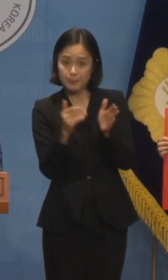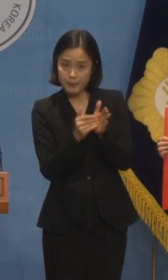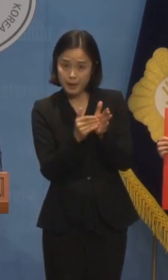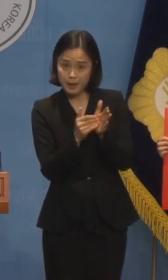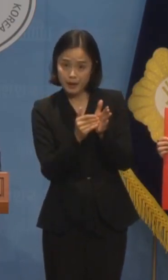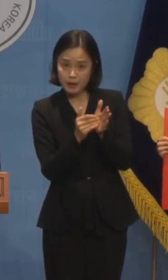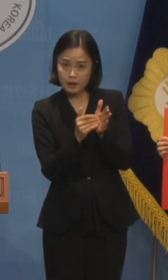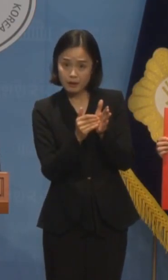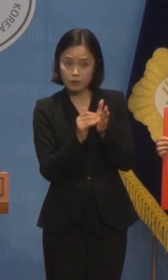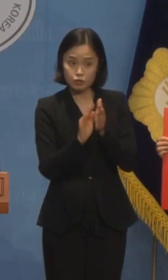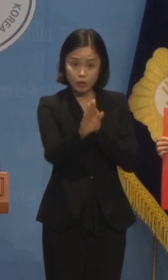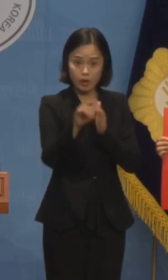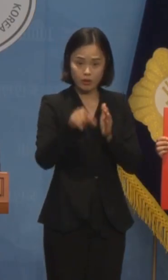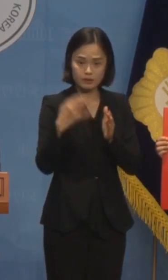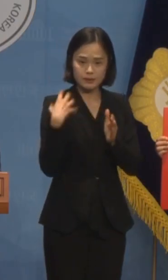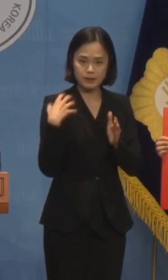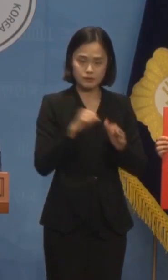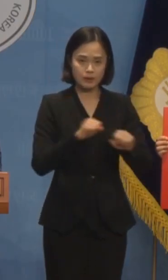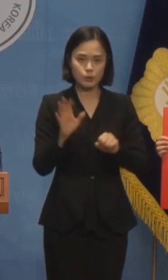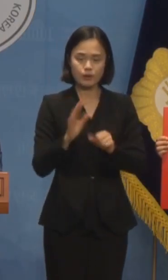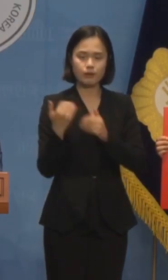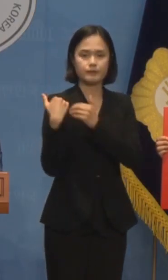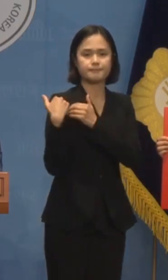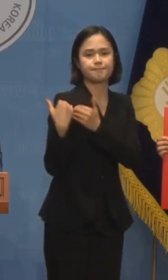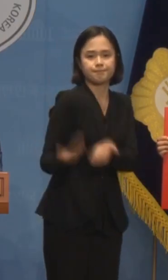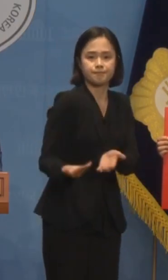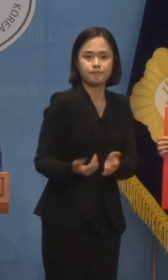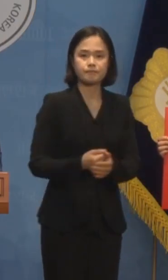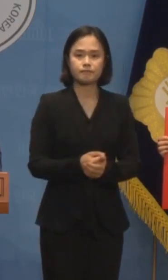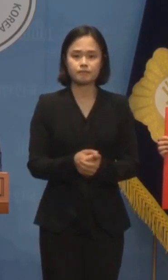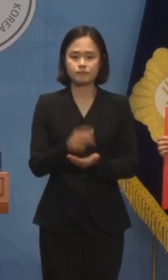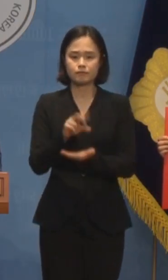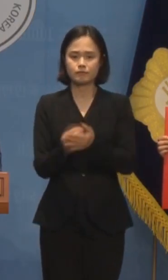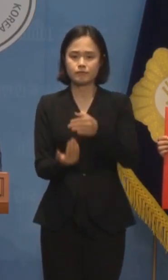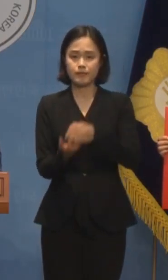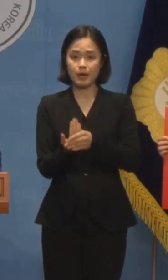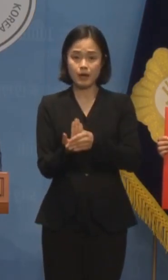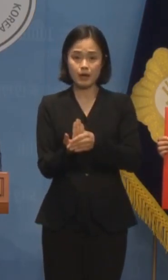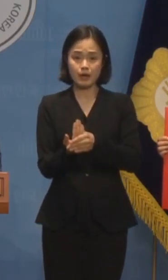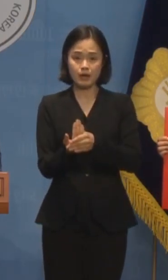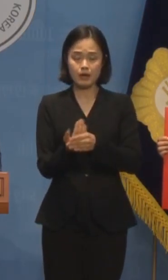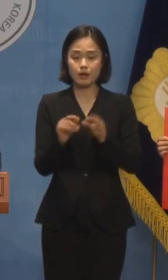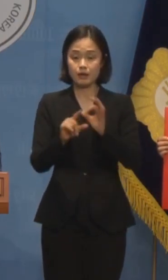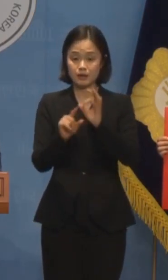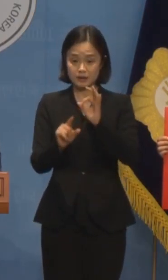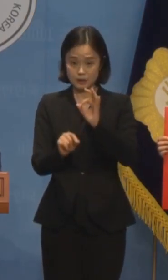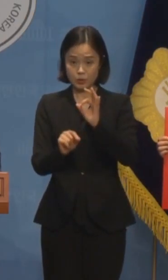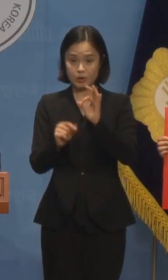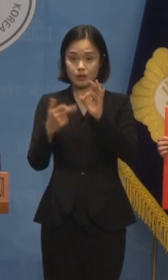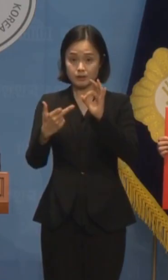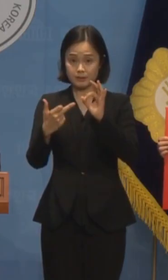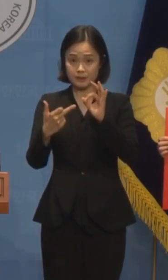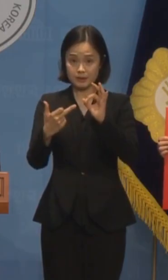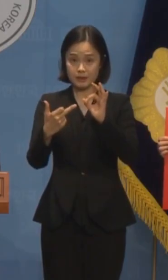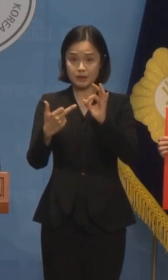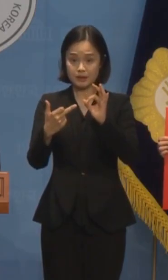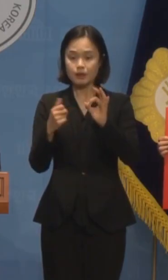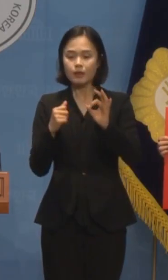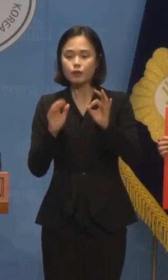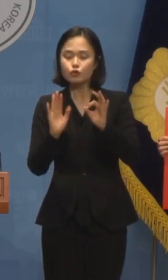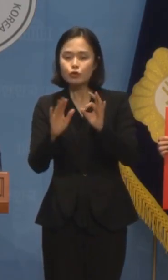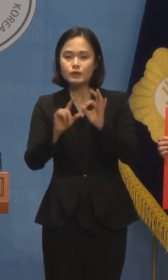방관하고 있으며 문제가 불거진 지 10월 17일 뒤늦은 사과문을 올리고 21일